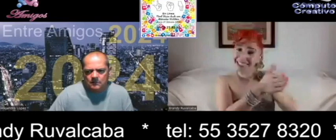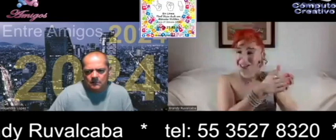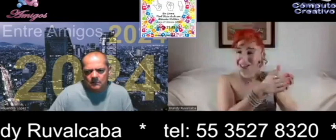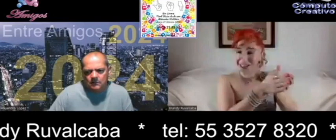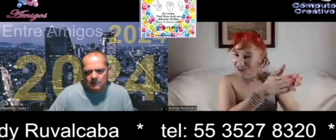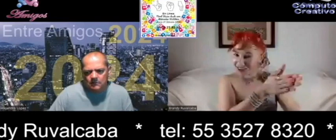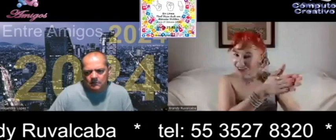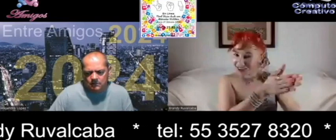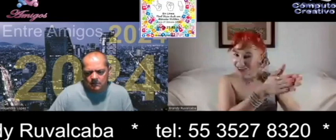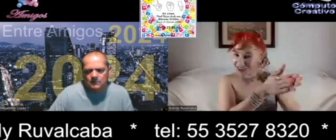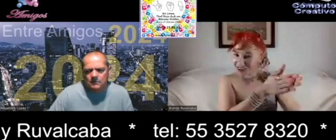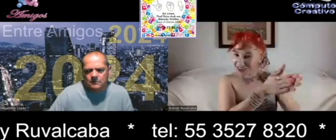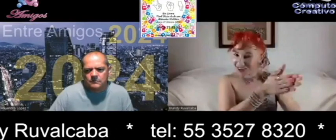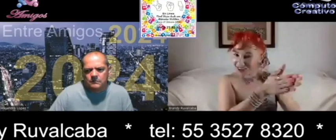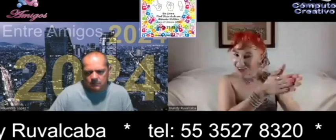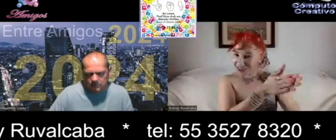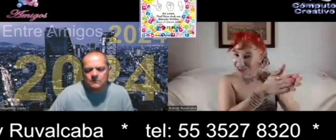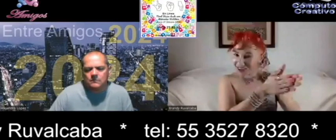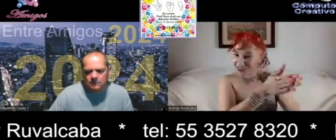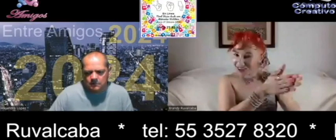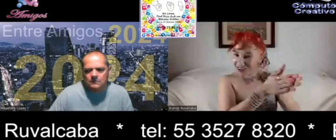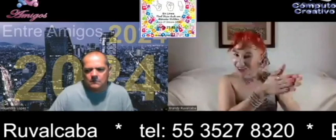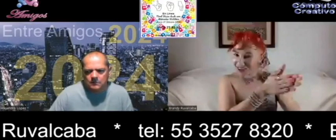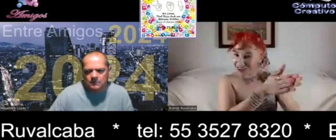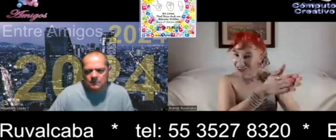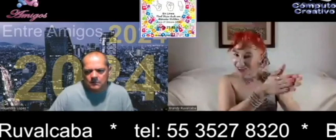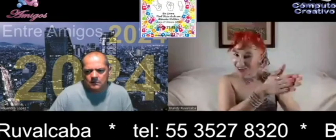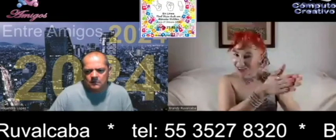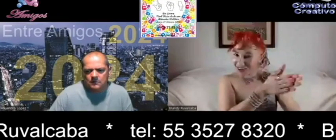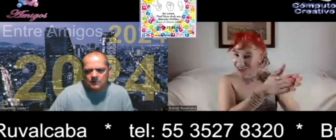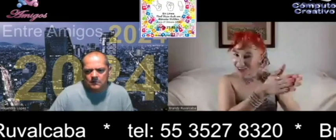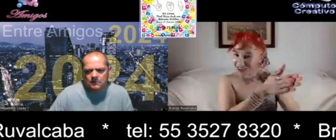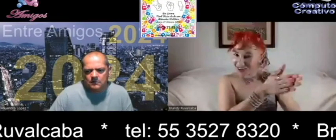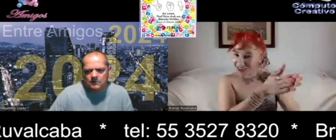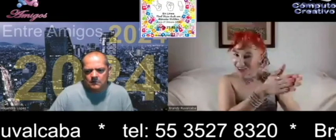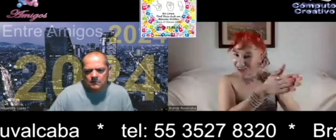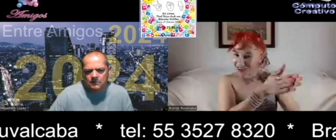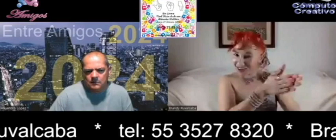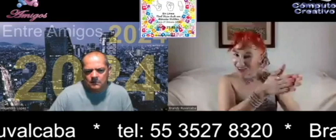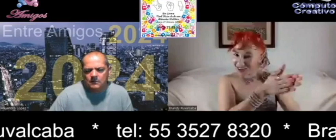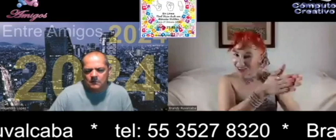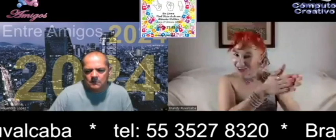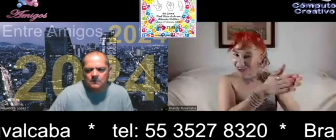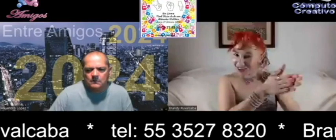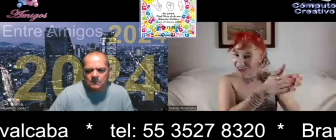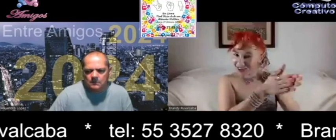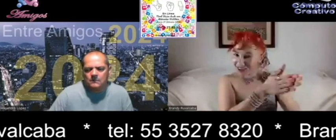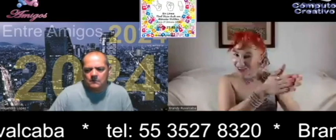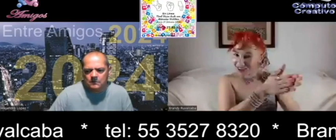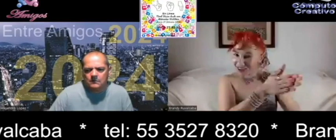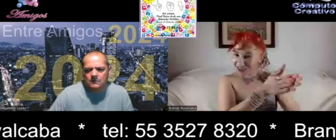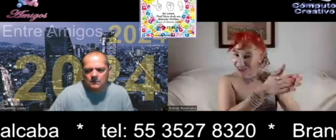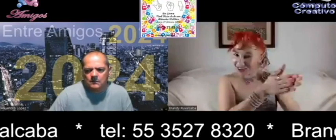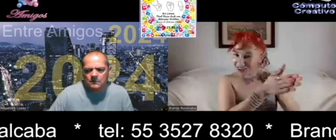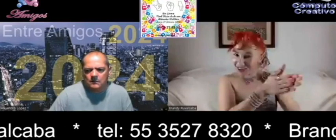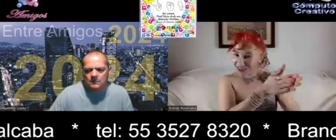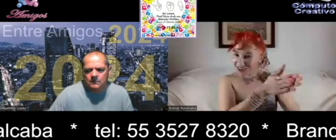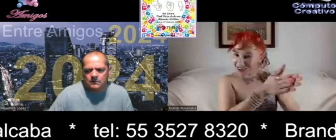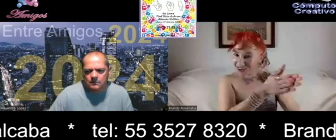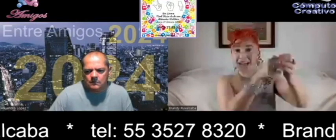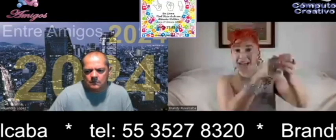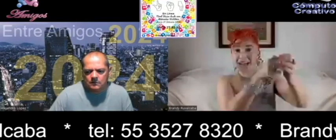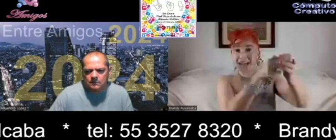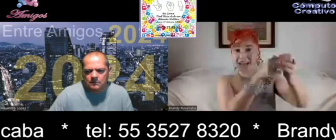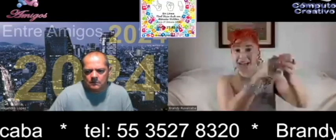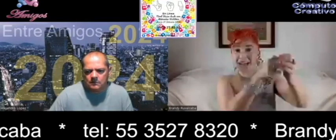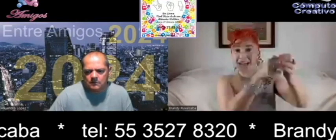haces estas señas, significa chocolate. ¿Por qué? Ah, bueno, porque nuestras abuelitas agarraban el